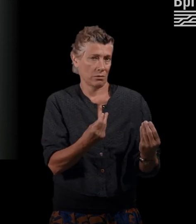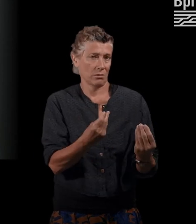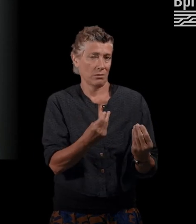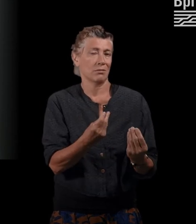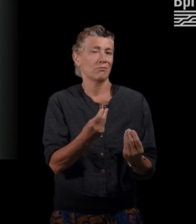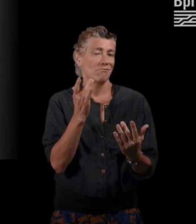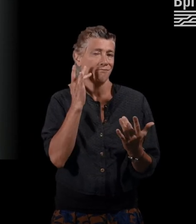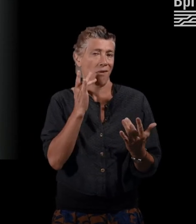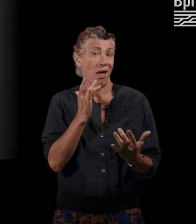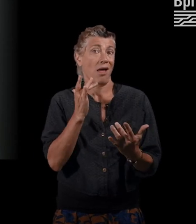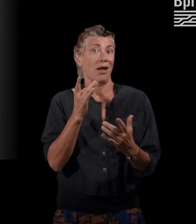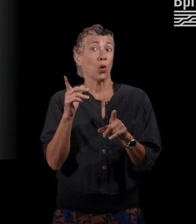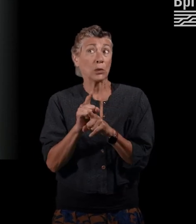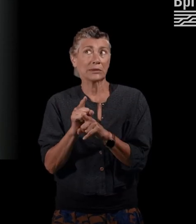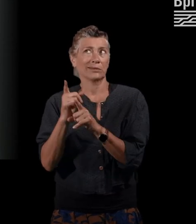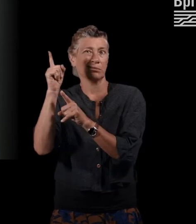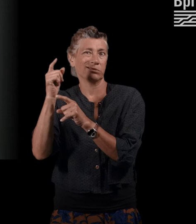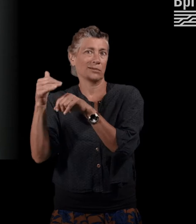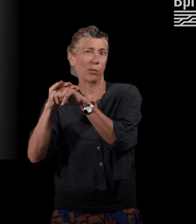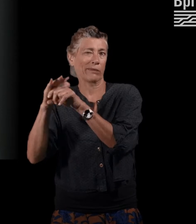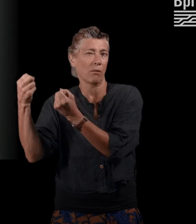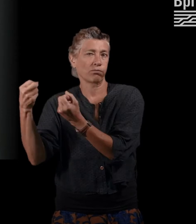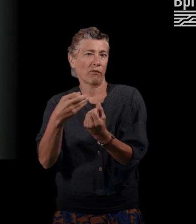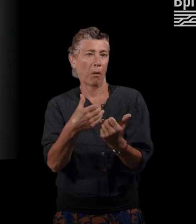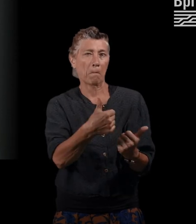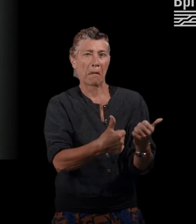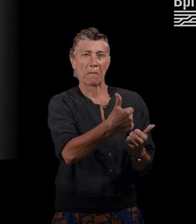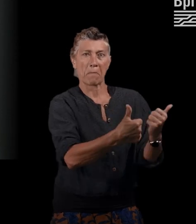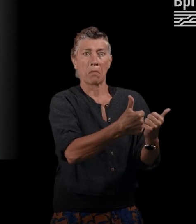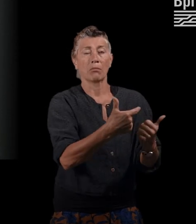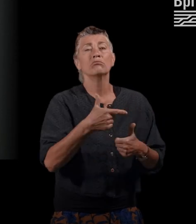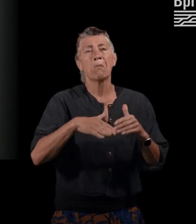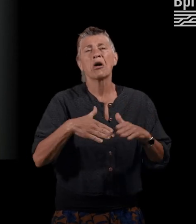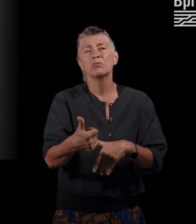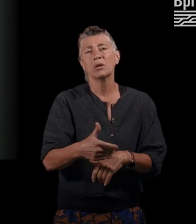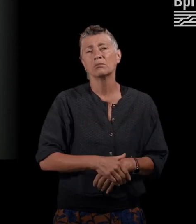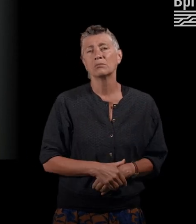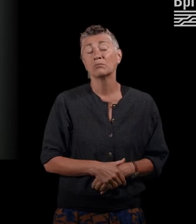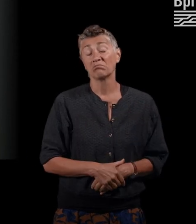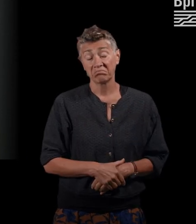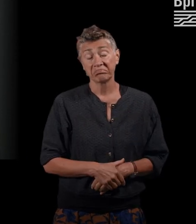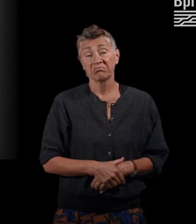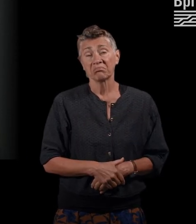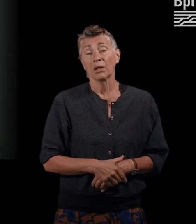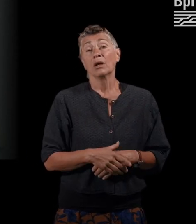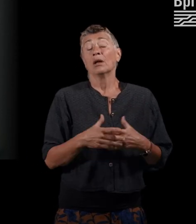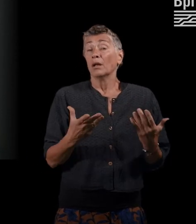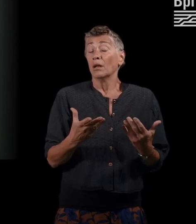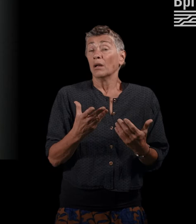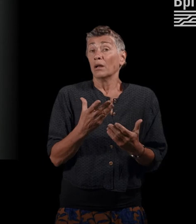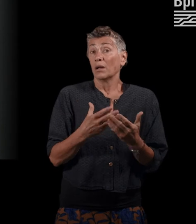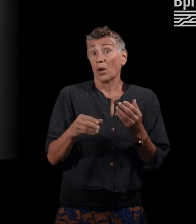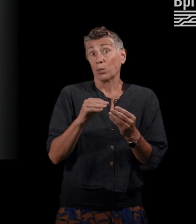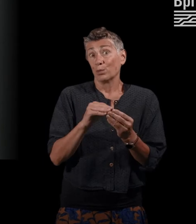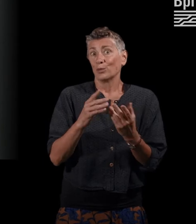pour lever une partie de la population contre une autre. Et c'est très efficace. Ça marche. Et puis, il y a aussi le